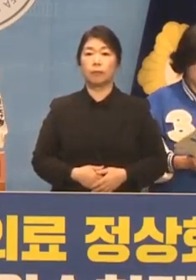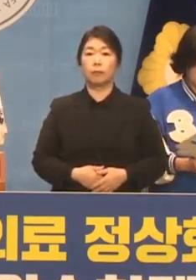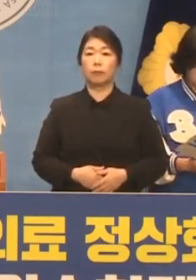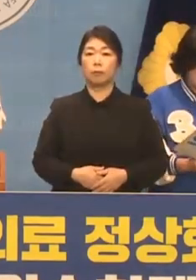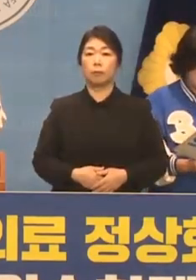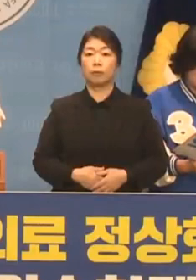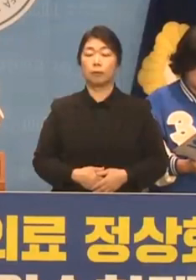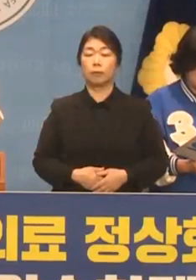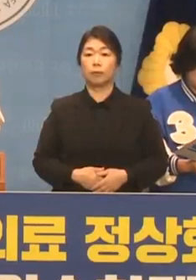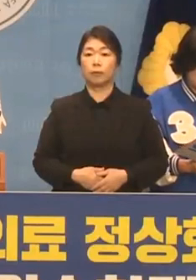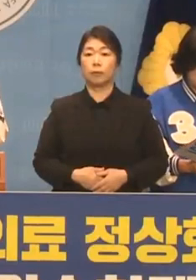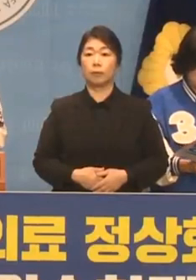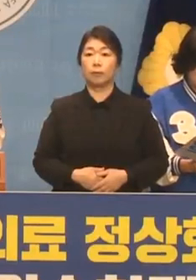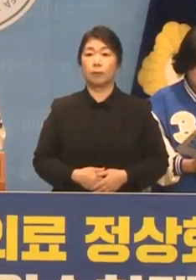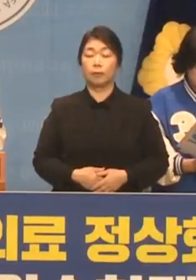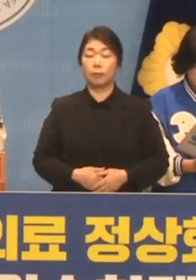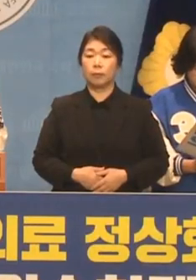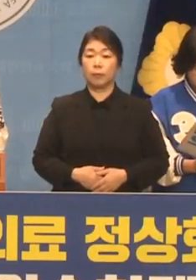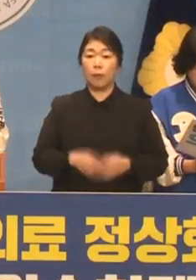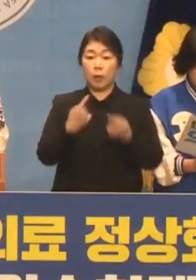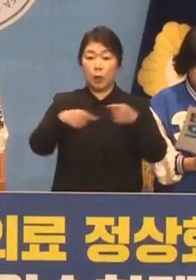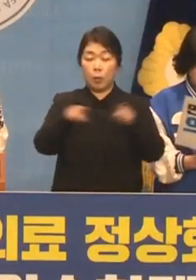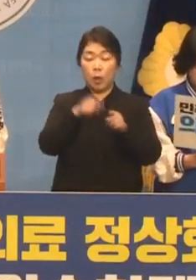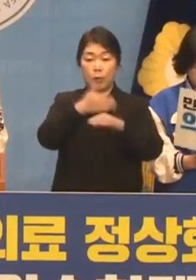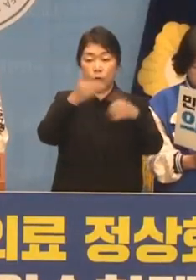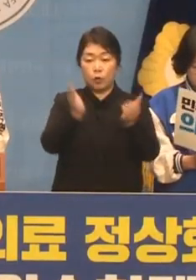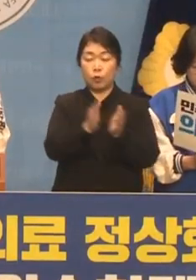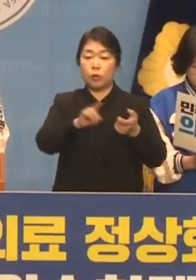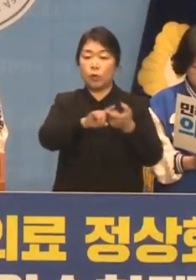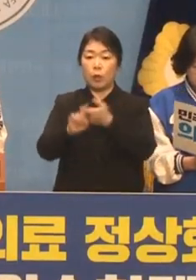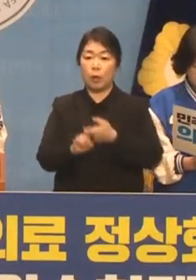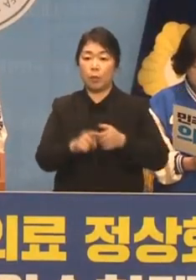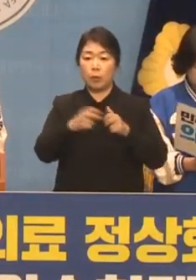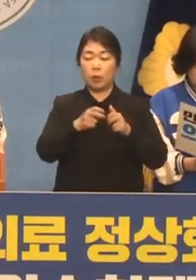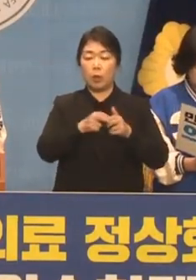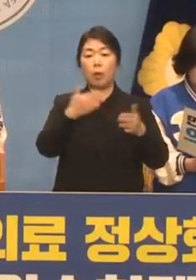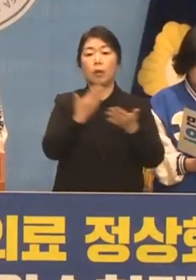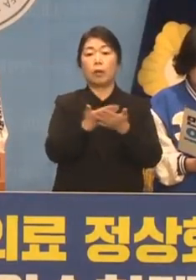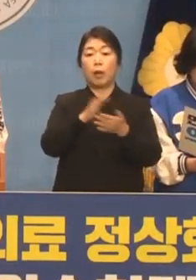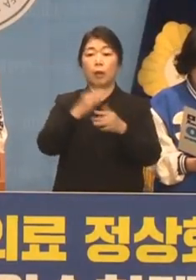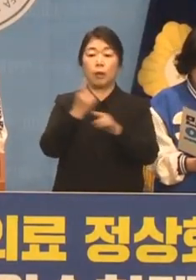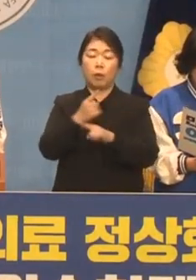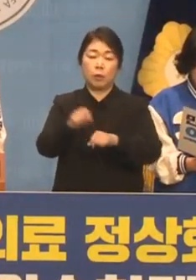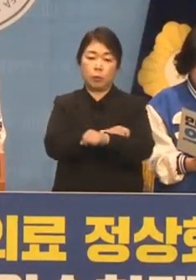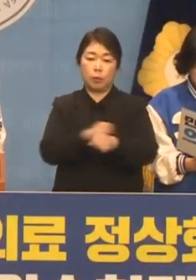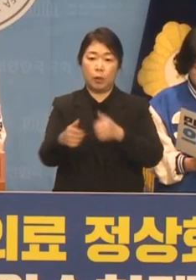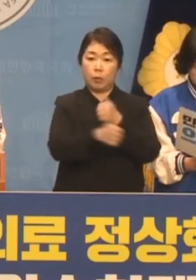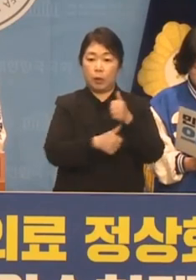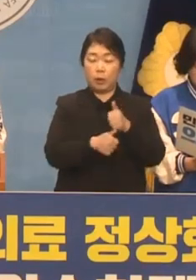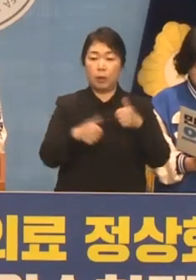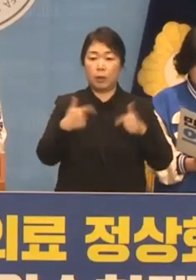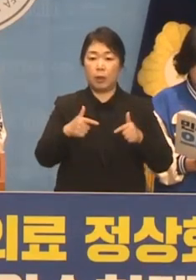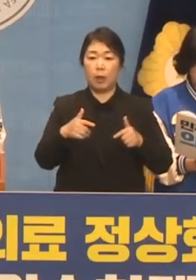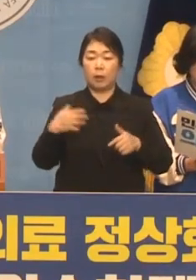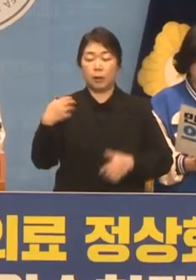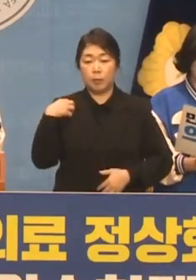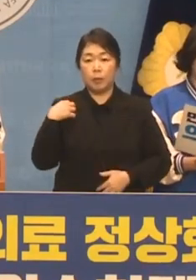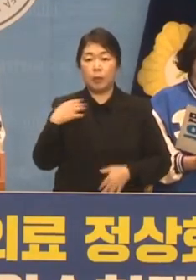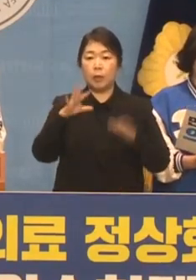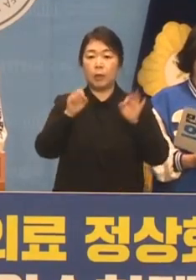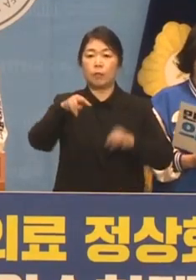하겠습니다 어 더불어민주 연합 의료 개혁 특별위원회 상임 공동위원장 김윤 비례대표